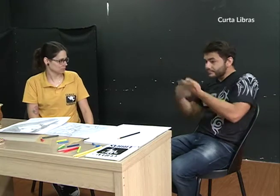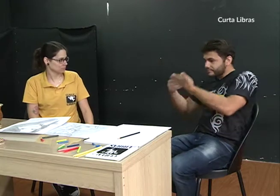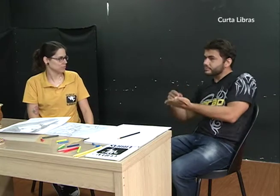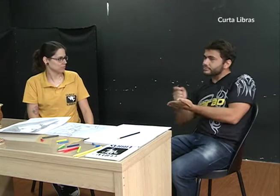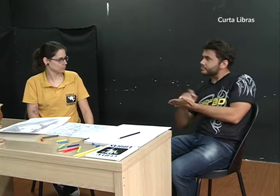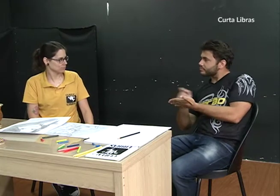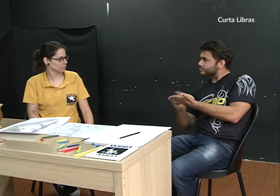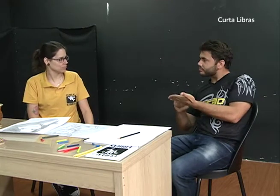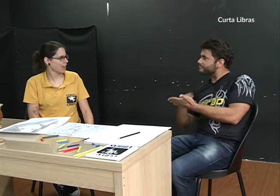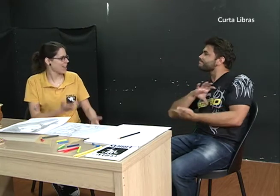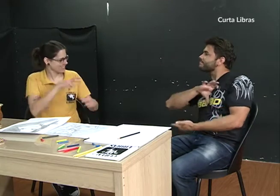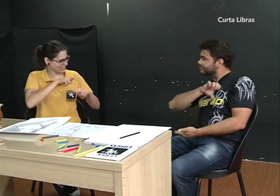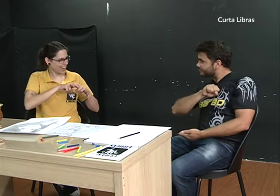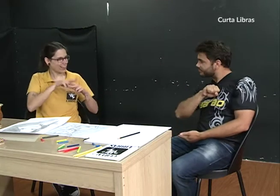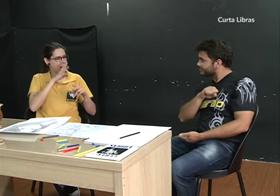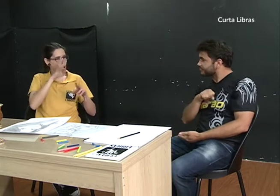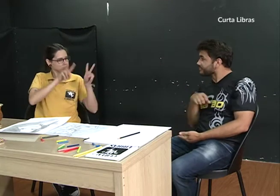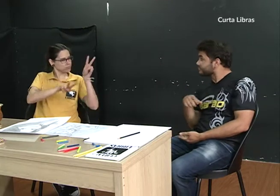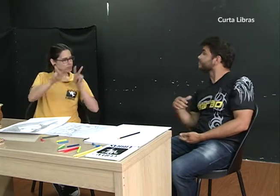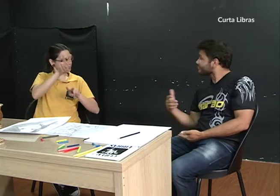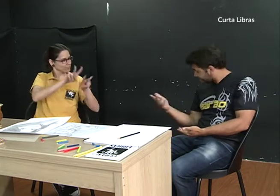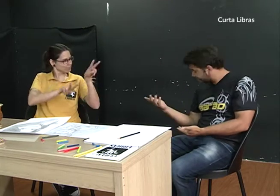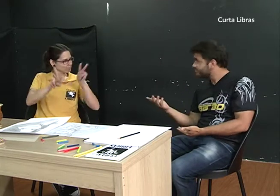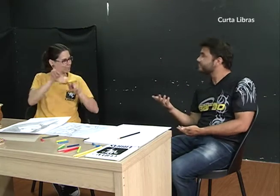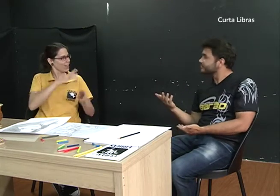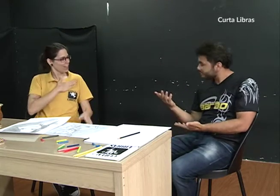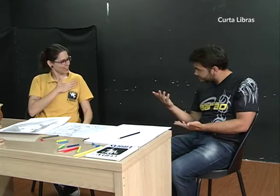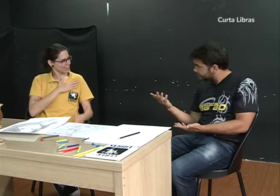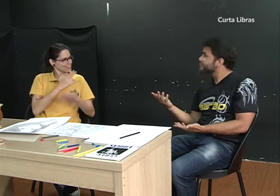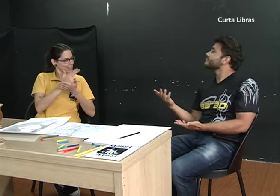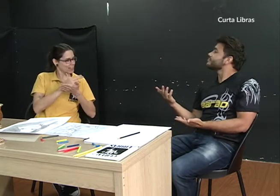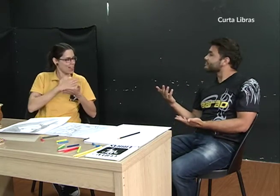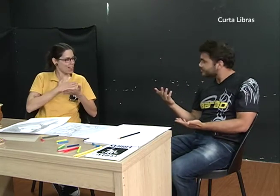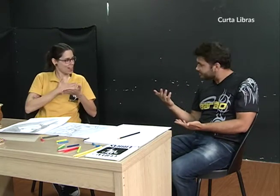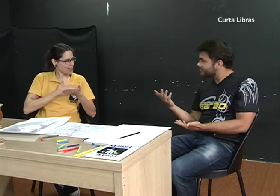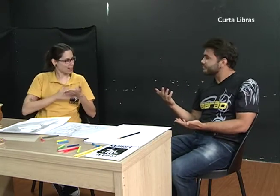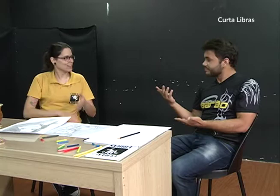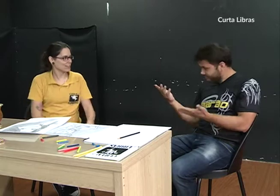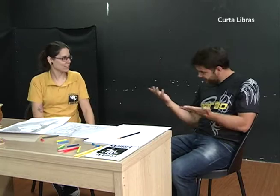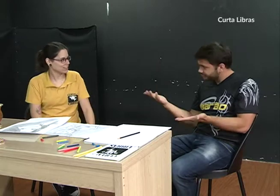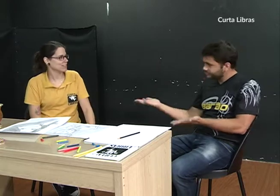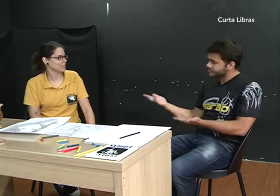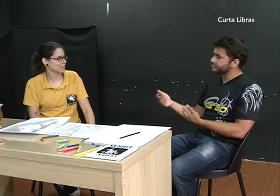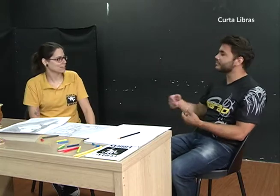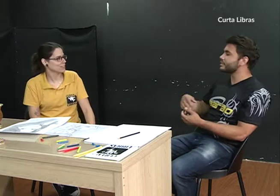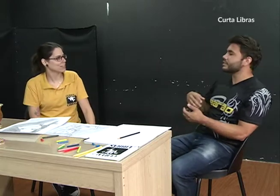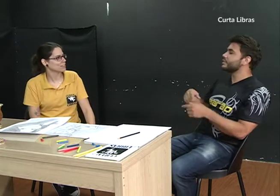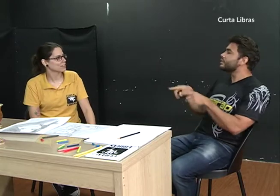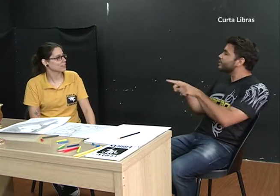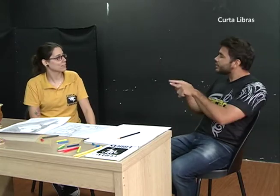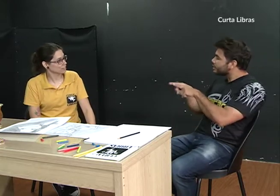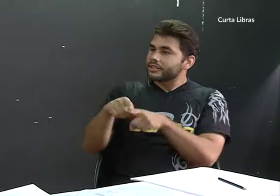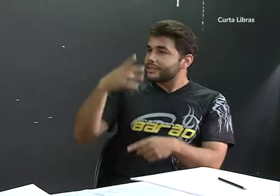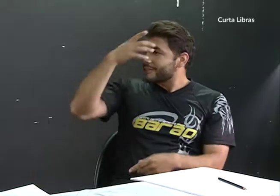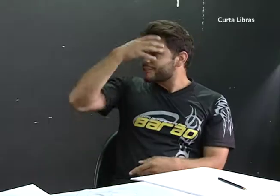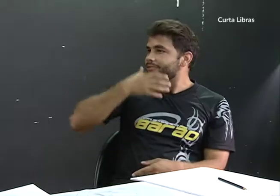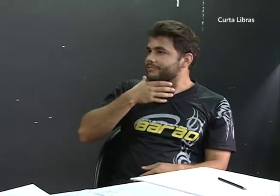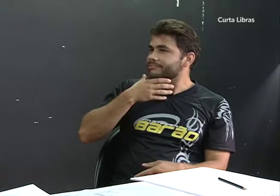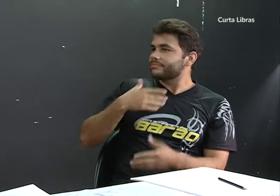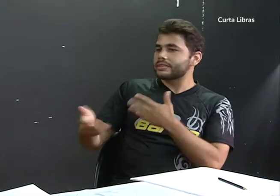muito. Então você senta, observa e vai desenhando com calma. Sim, isso. Também o rosto das pessoas em uma foto